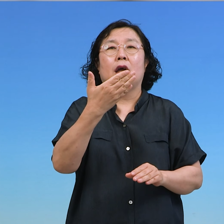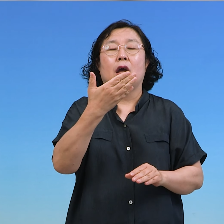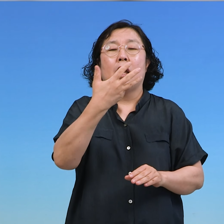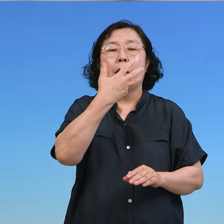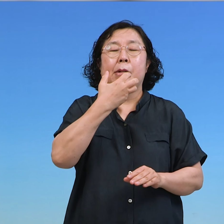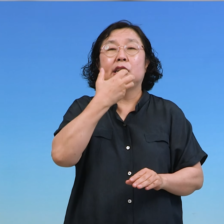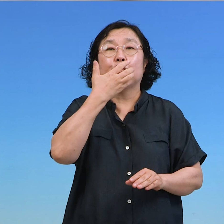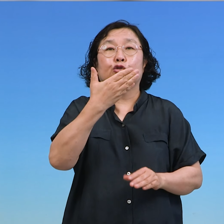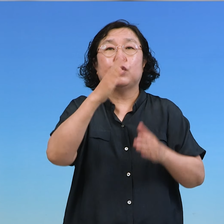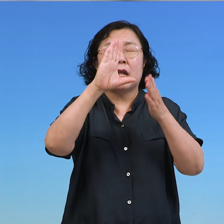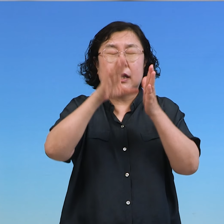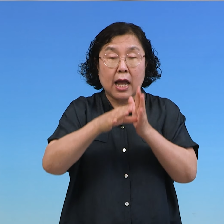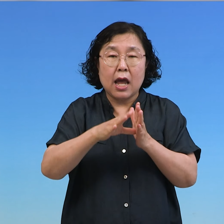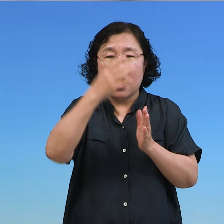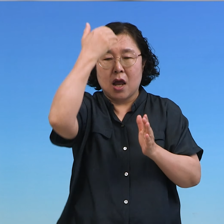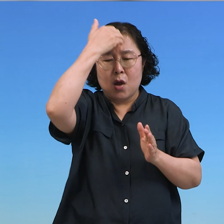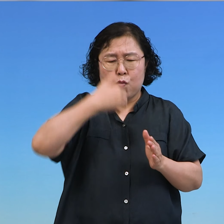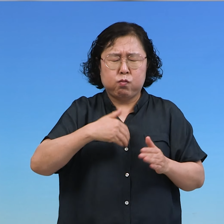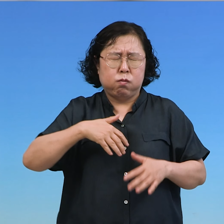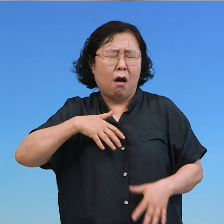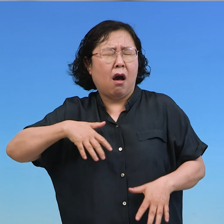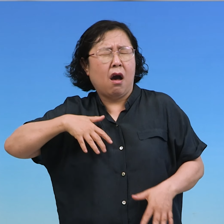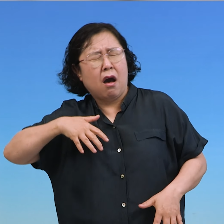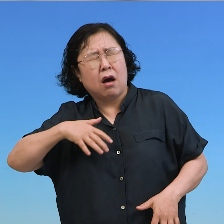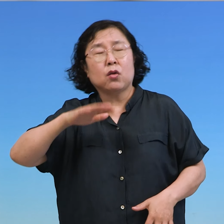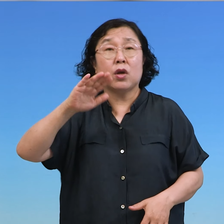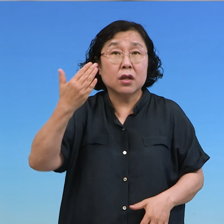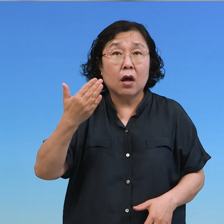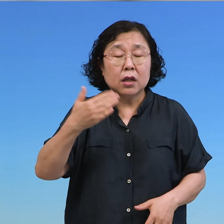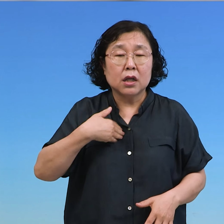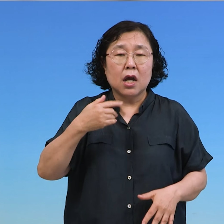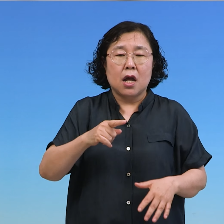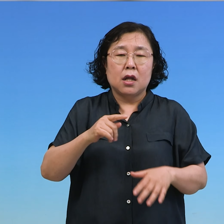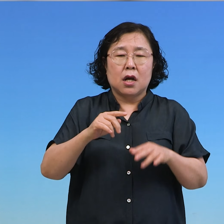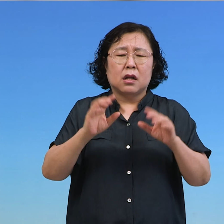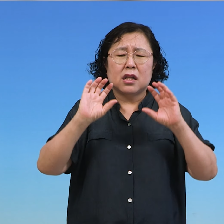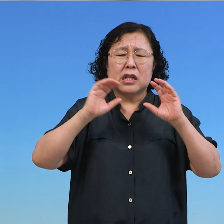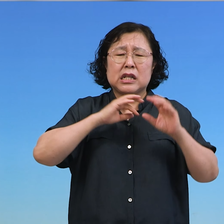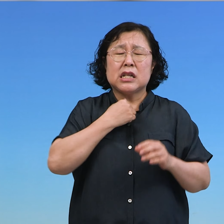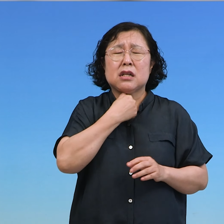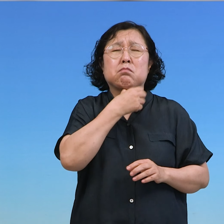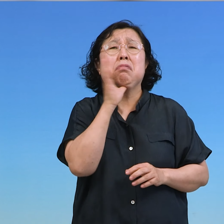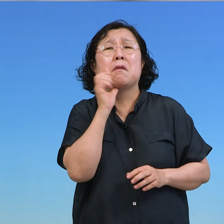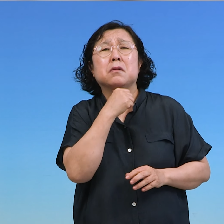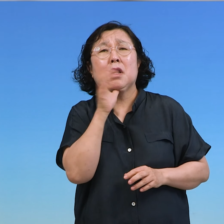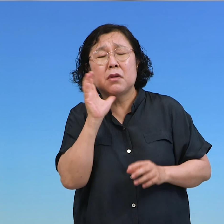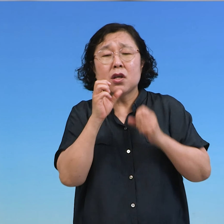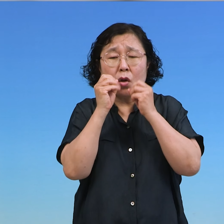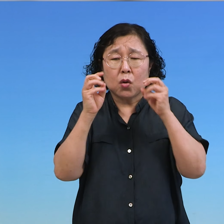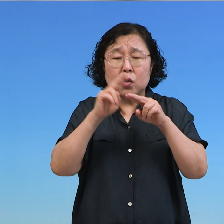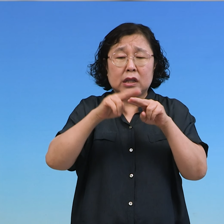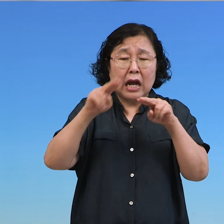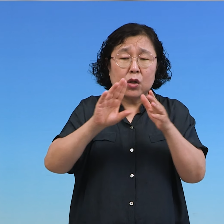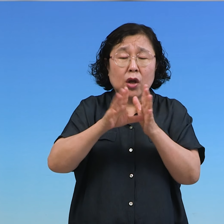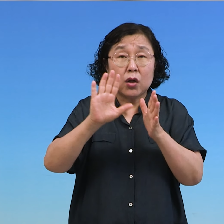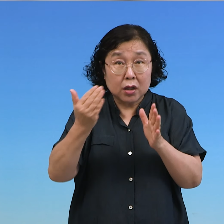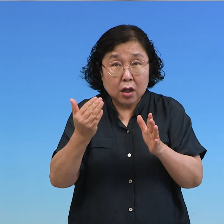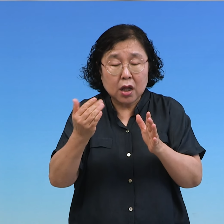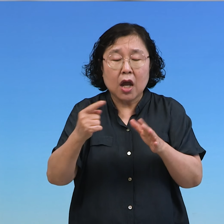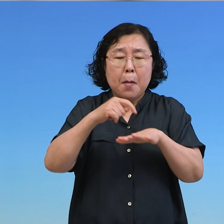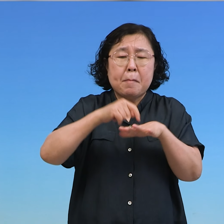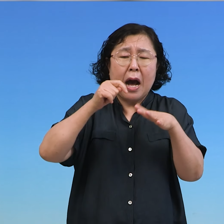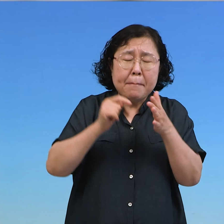아 뭐 이제 뭐 연세도 많으시고 이제 성교 활동도 그만두실 때가 됐는데 그런데 이 스텔리 존스 성교사님